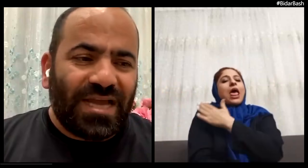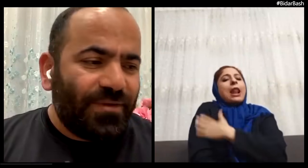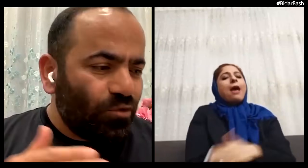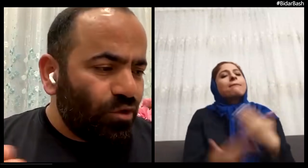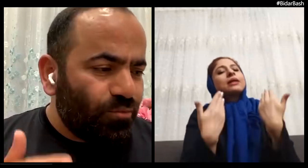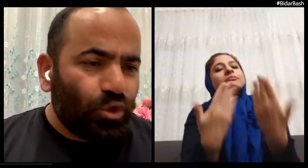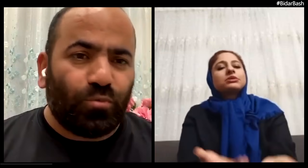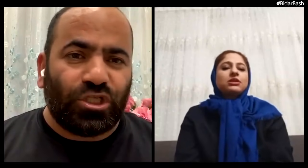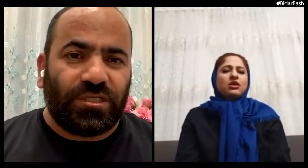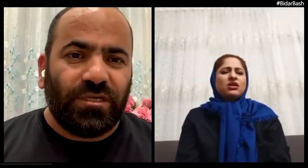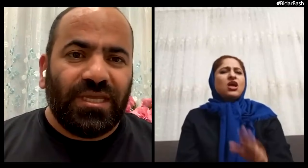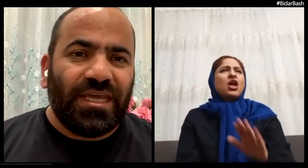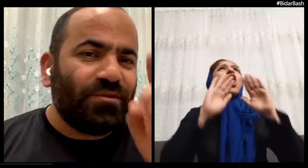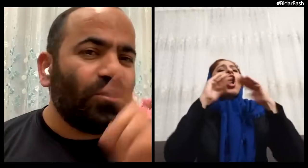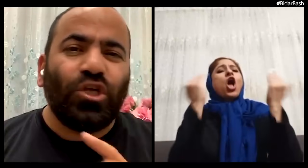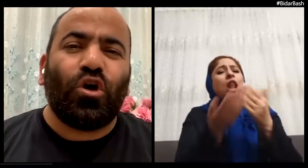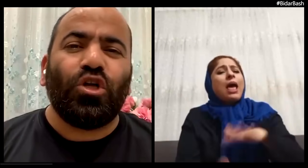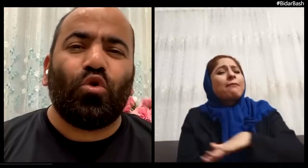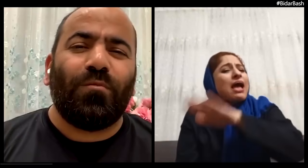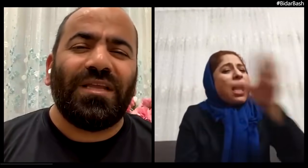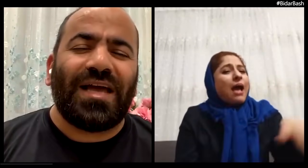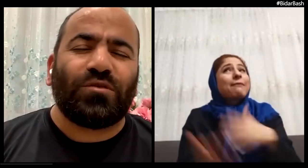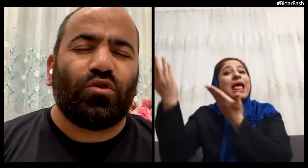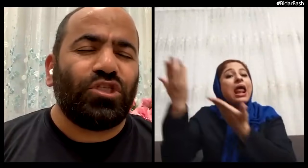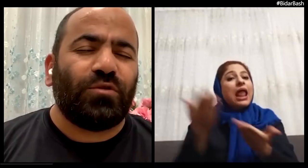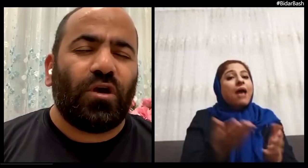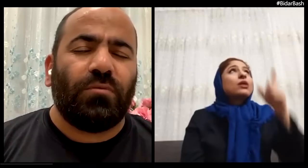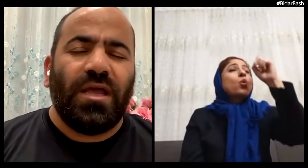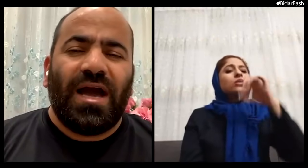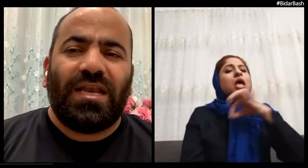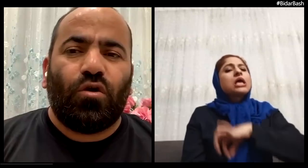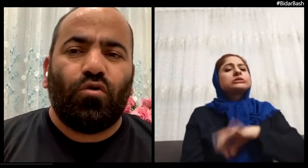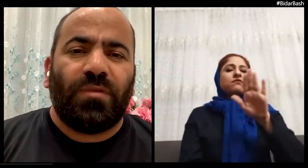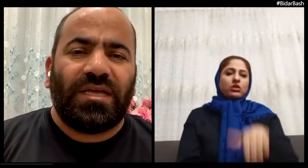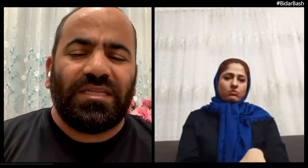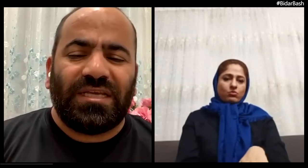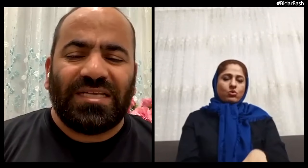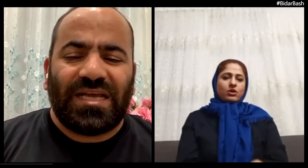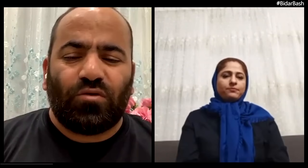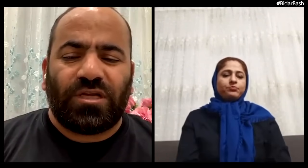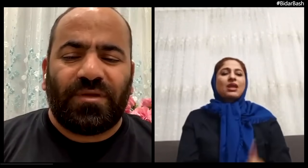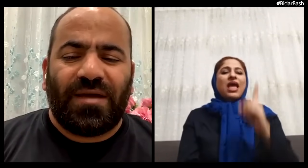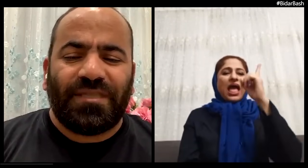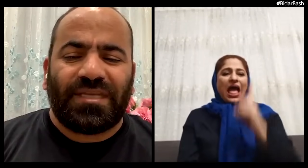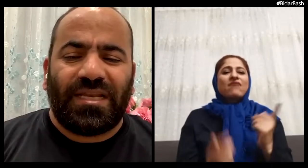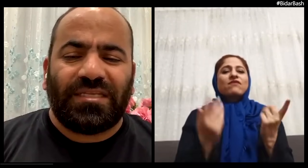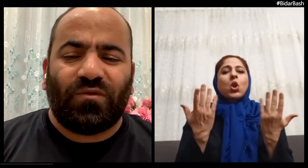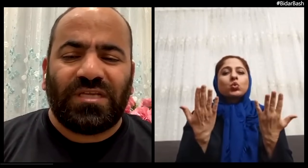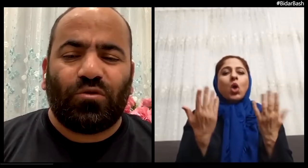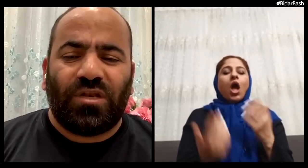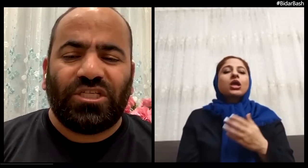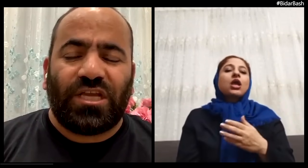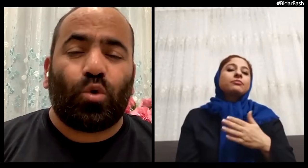نیست که از رحمت خدا بیرون باشه. ابتدای دعای کمیل از خدا چی میخوایم؟ اللهم انی اسالک برحمتک